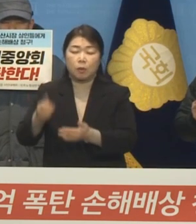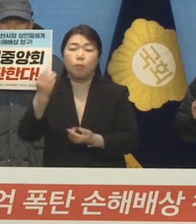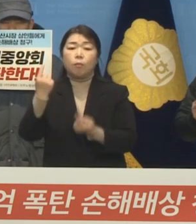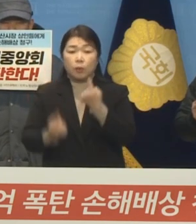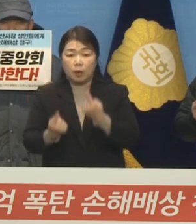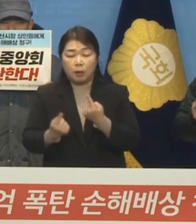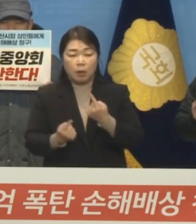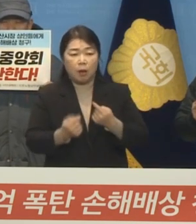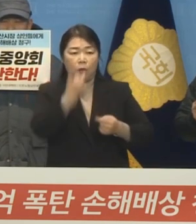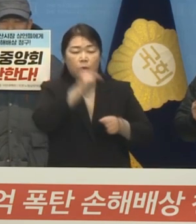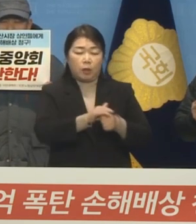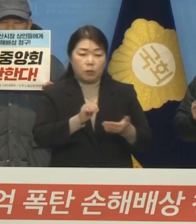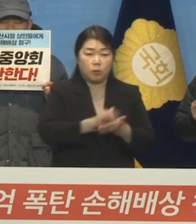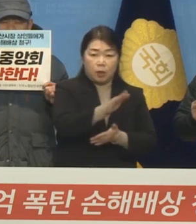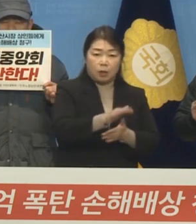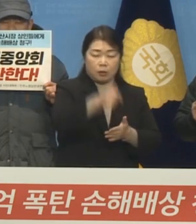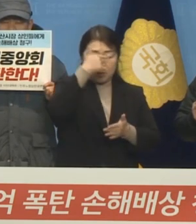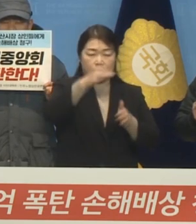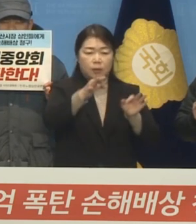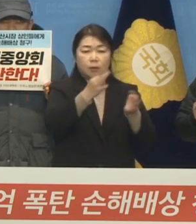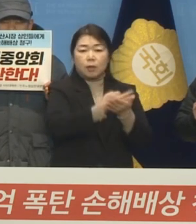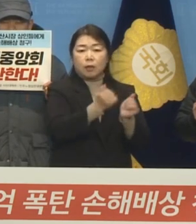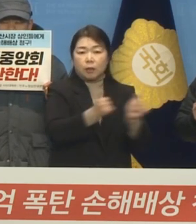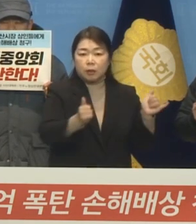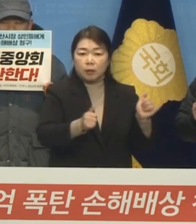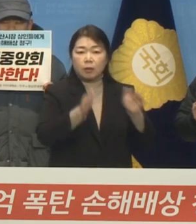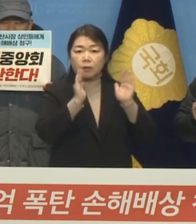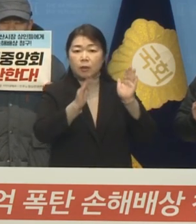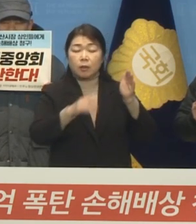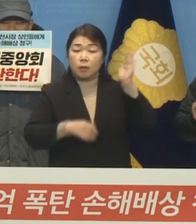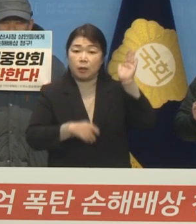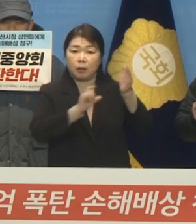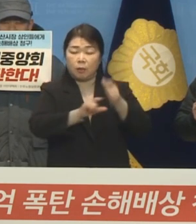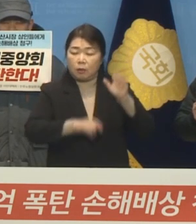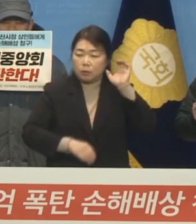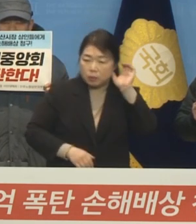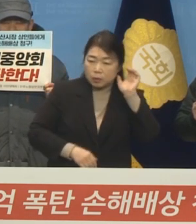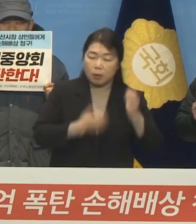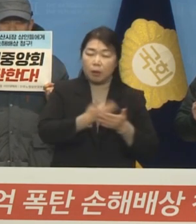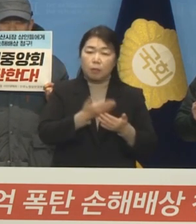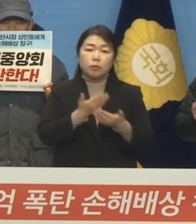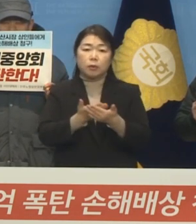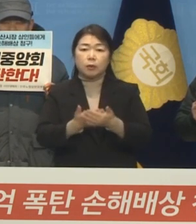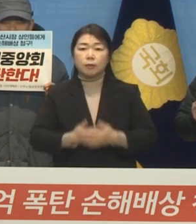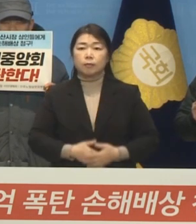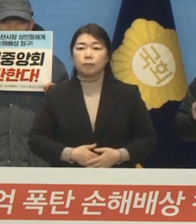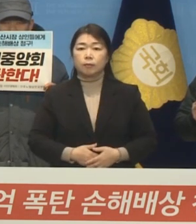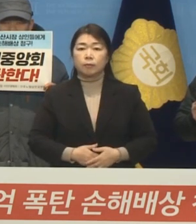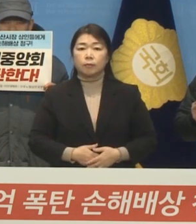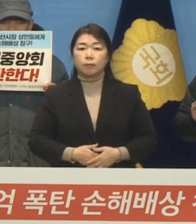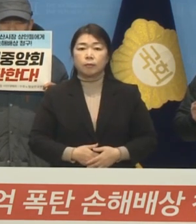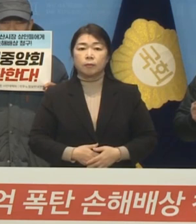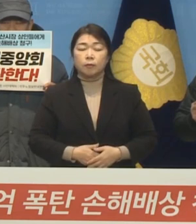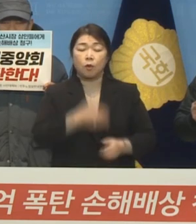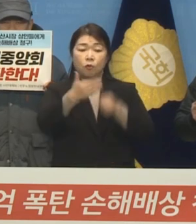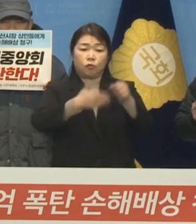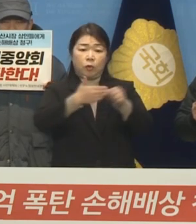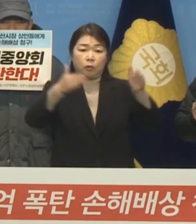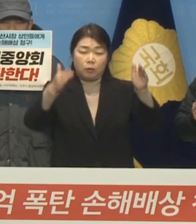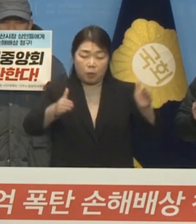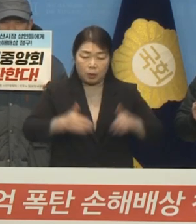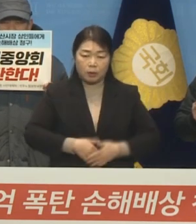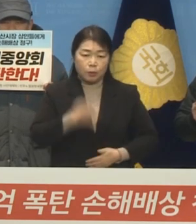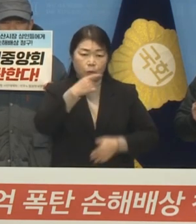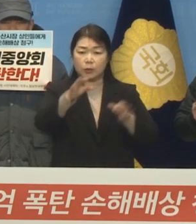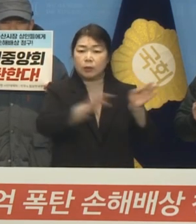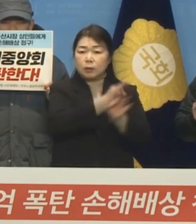억울하게 쫓겨난 구시장 상인들의 목소리에 귀를 기울여 주셨으면 합니다. 구시장 상인들은 9년간 구